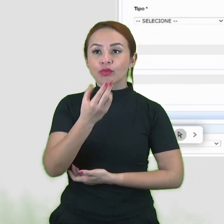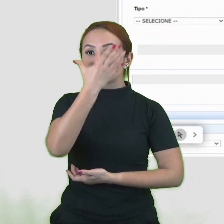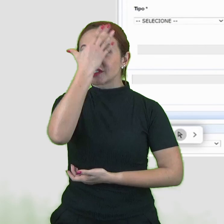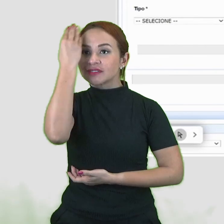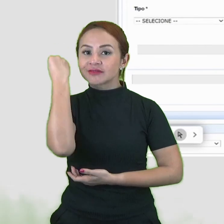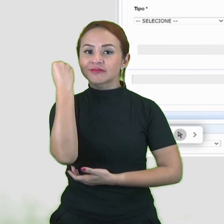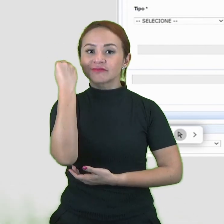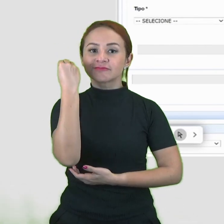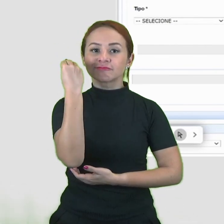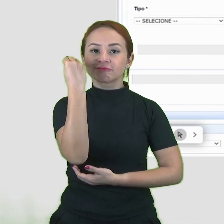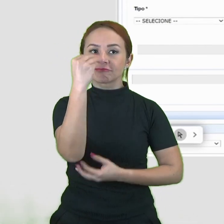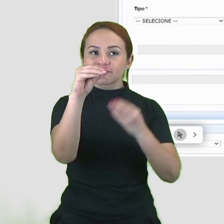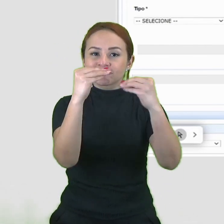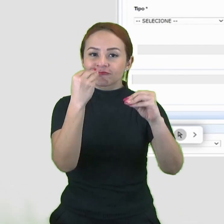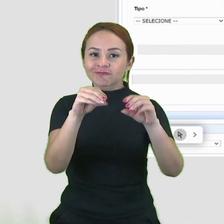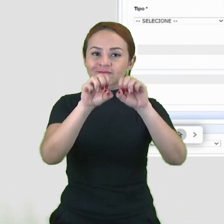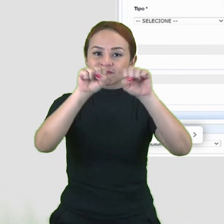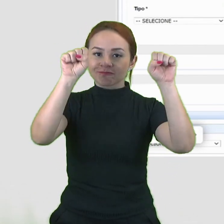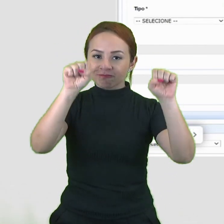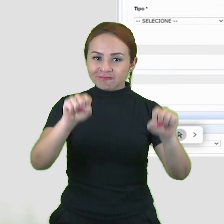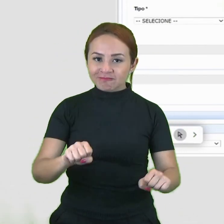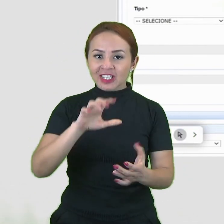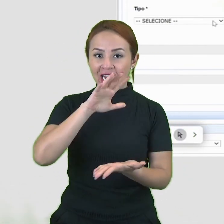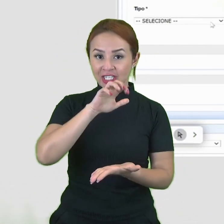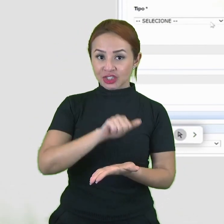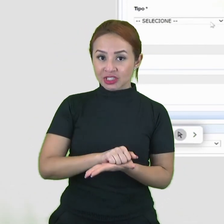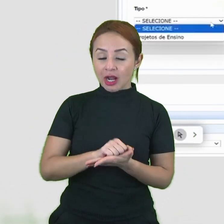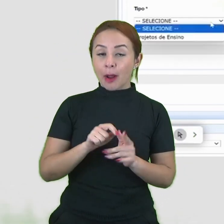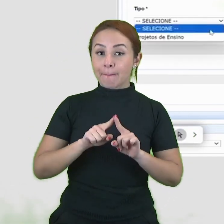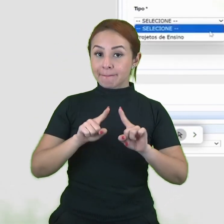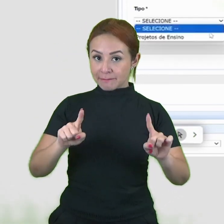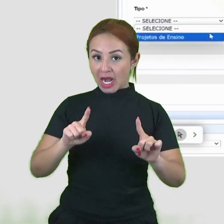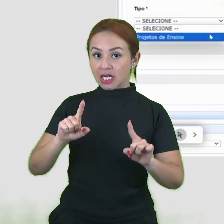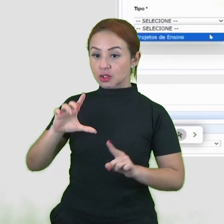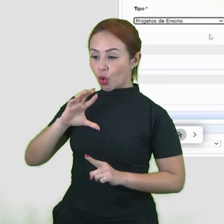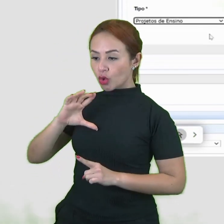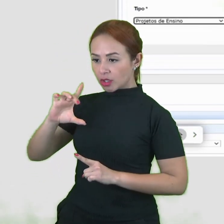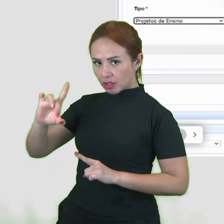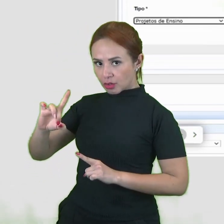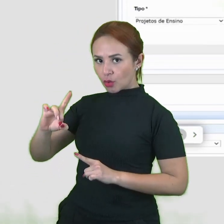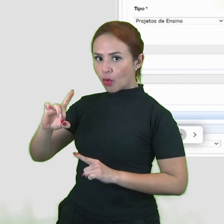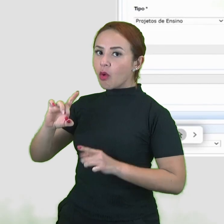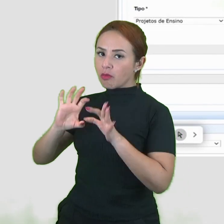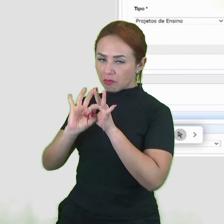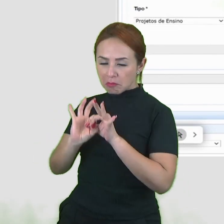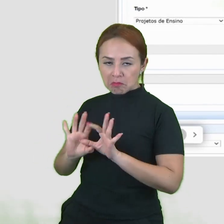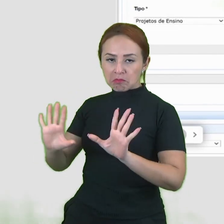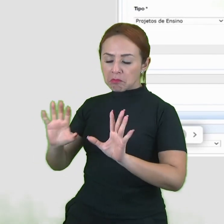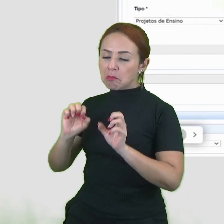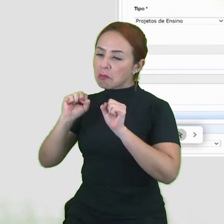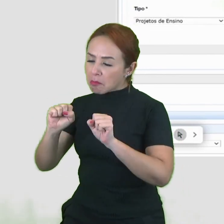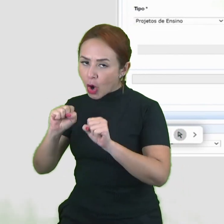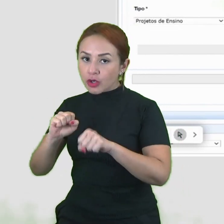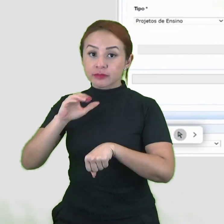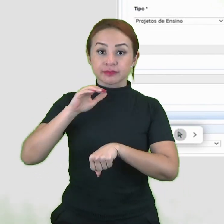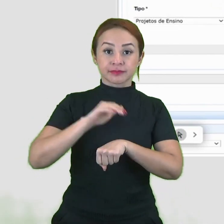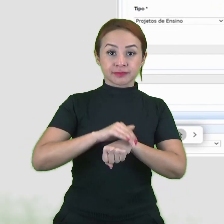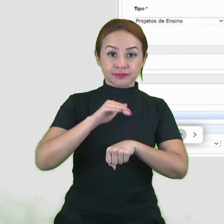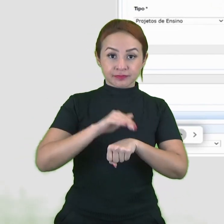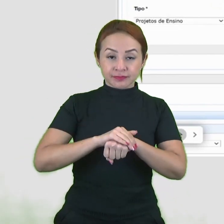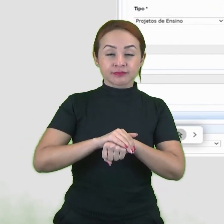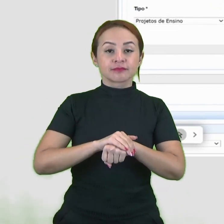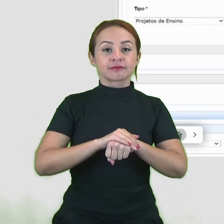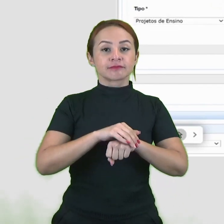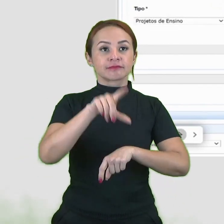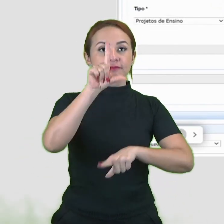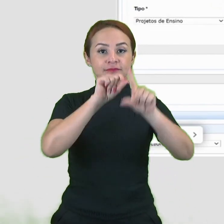né, o acordo, enfim, da chefia. Então, eu venho aqui, vou em projetos de ensino, descrevo qual